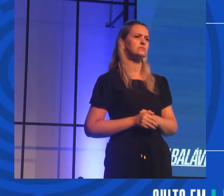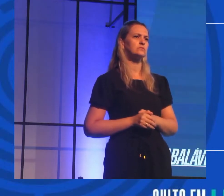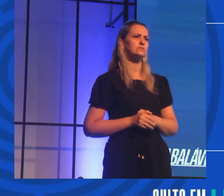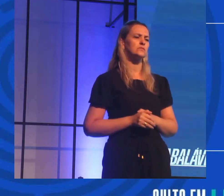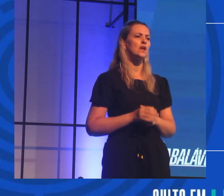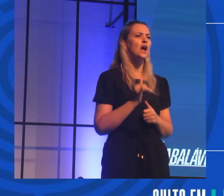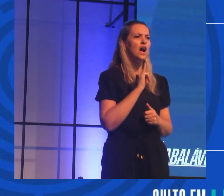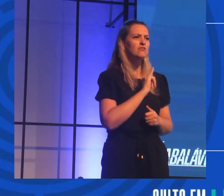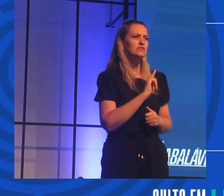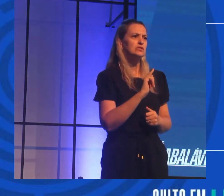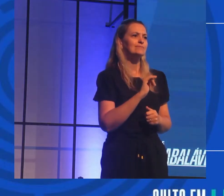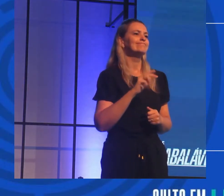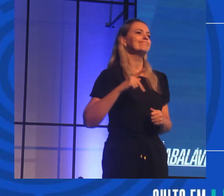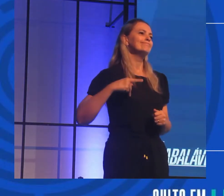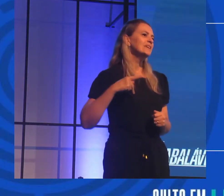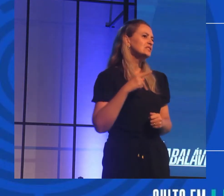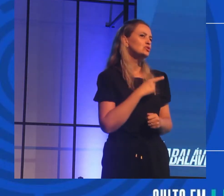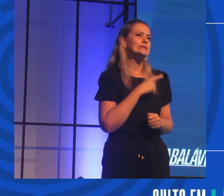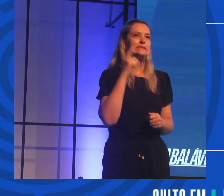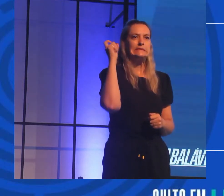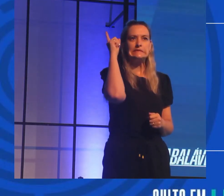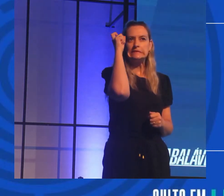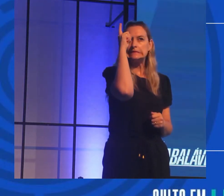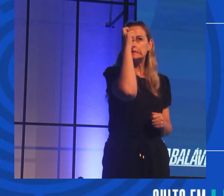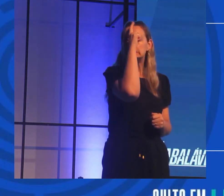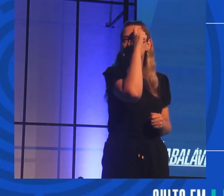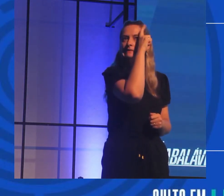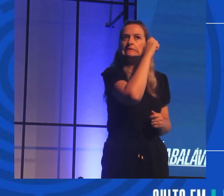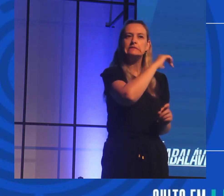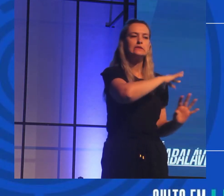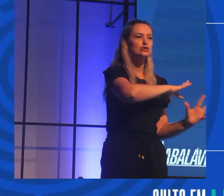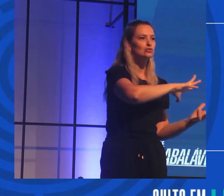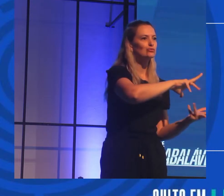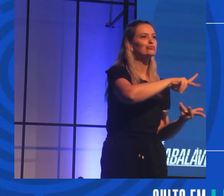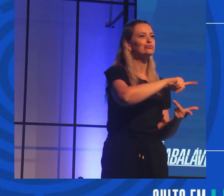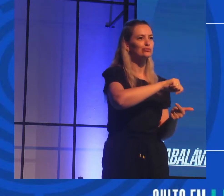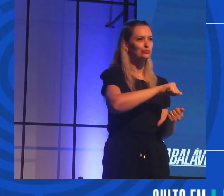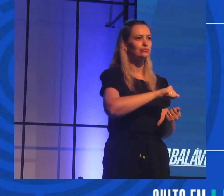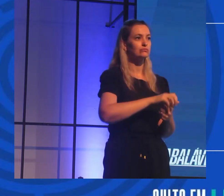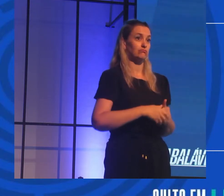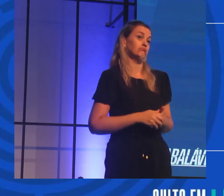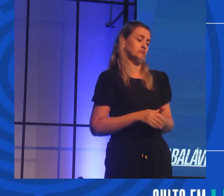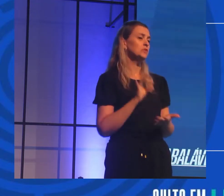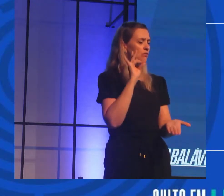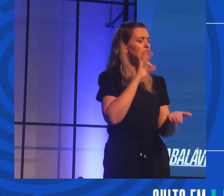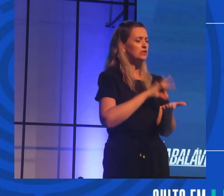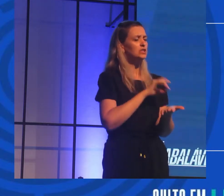pastor, está difícil lá fora, a coisa está complicada, e é verdade,